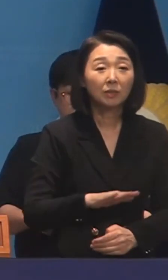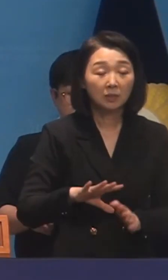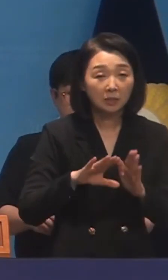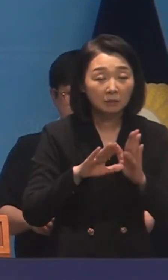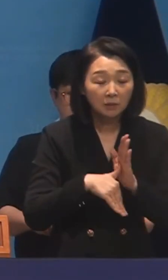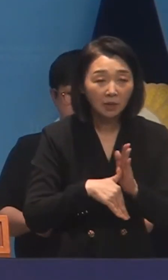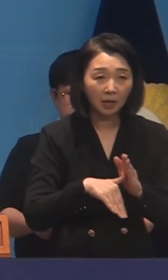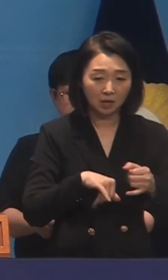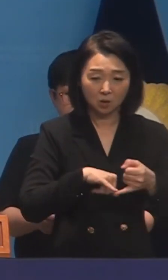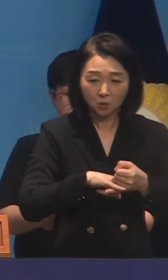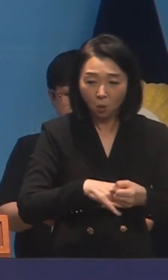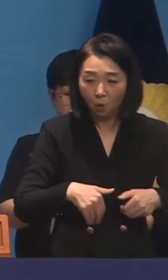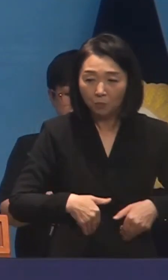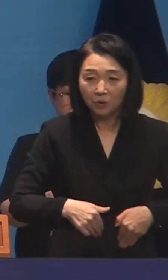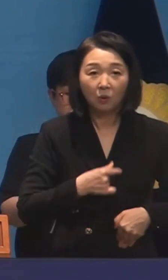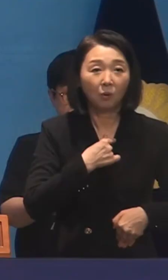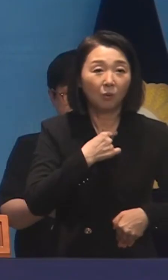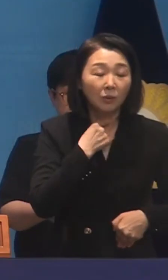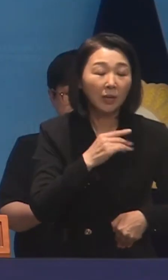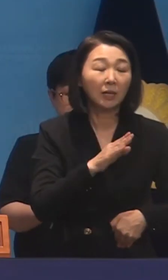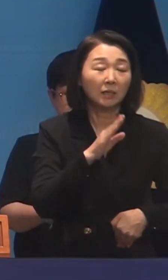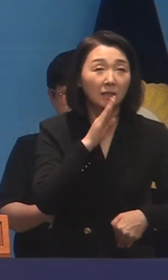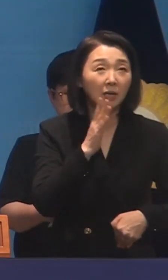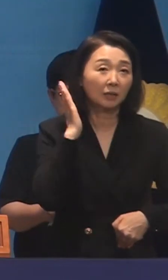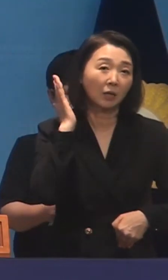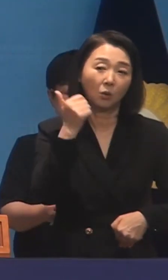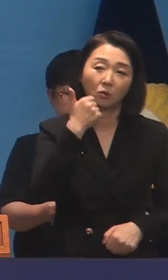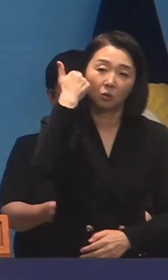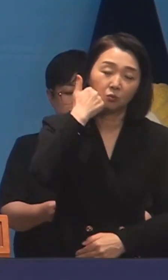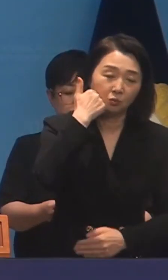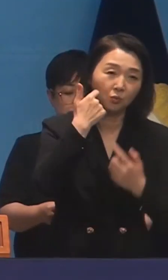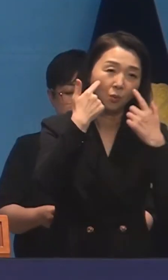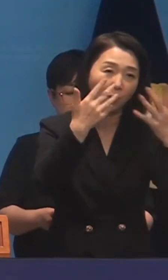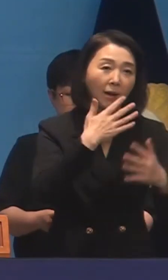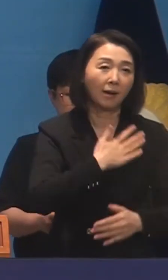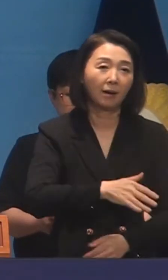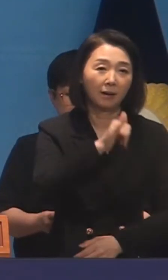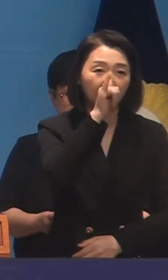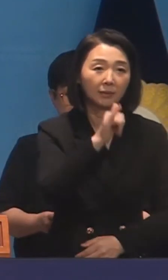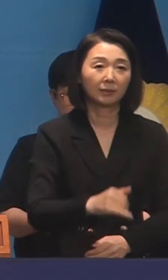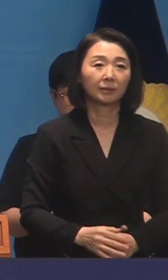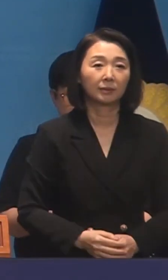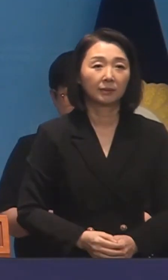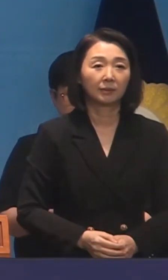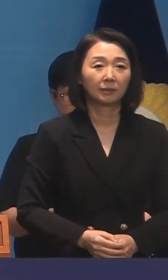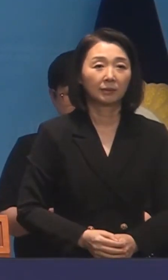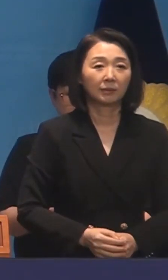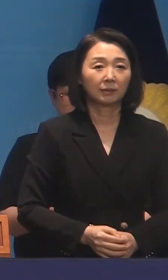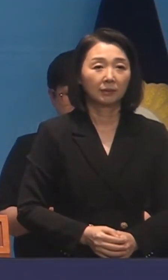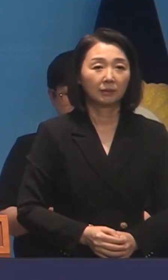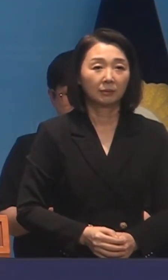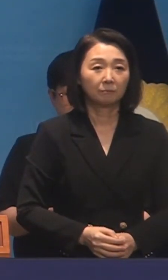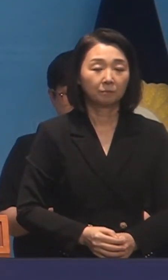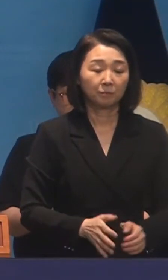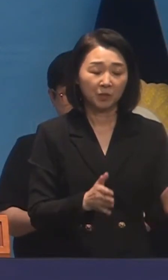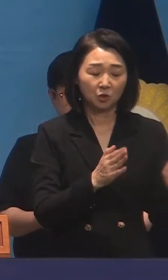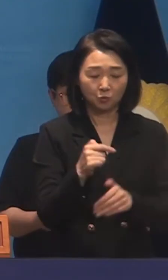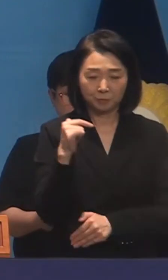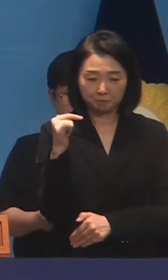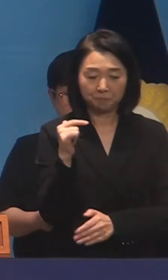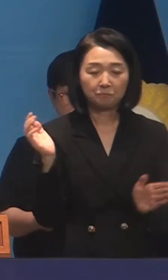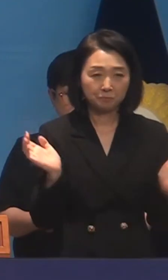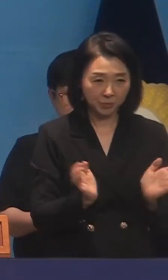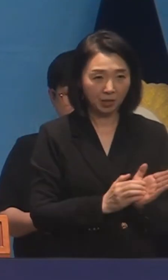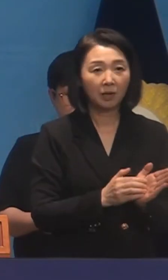시대가 절실히 요구하는 진정한 대통령이 누구인지 정확히 알고 있습니다. 철저히 준비된